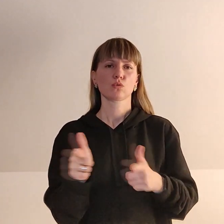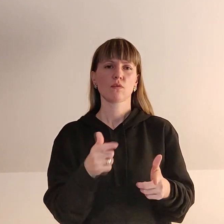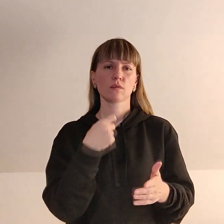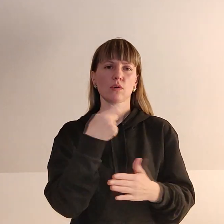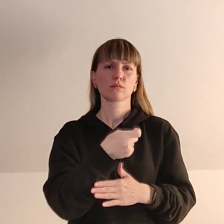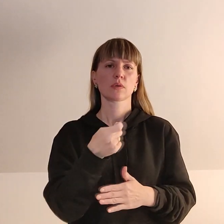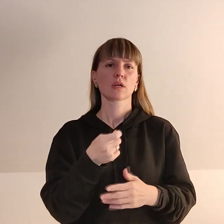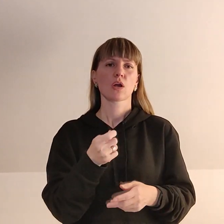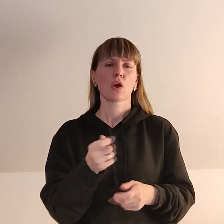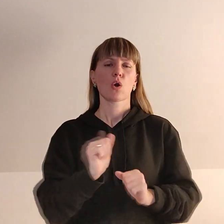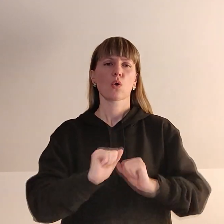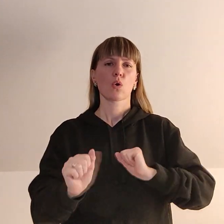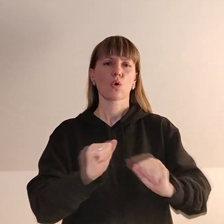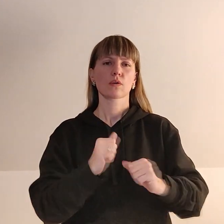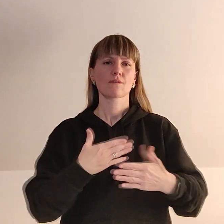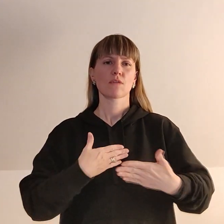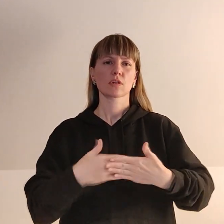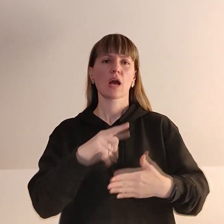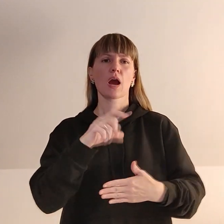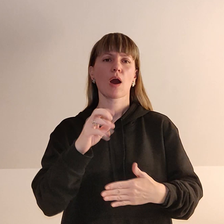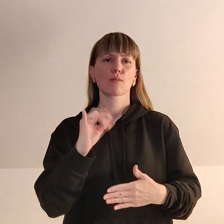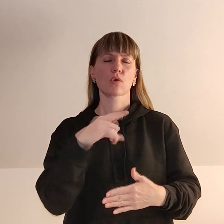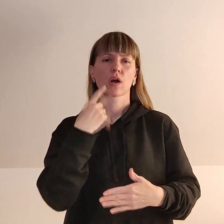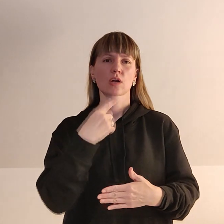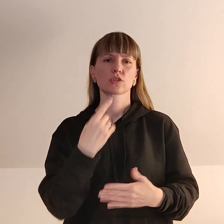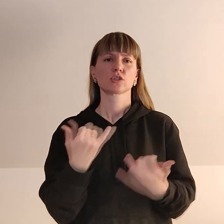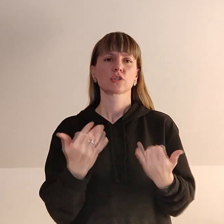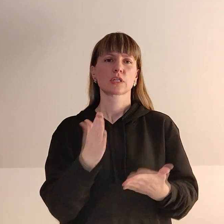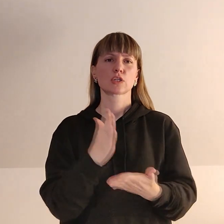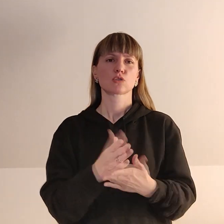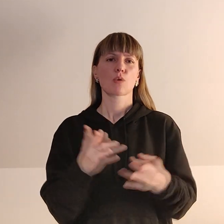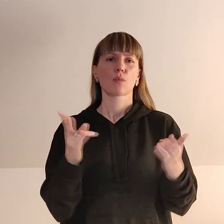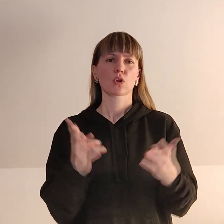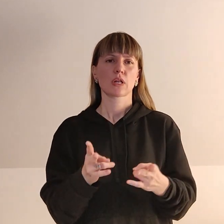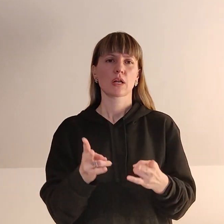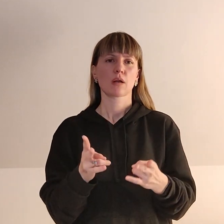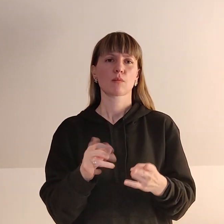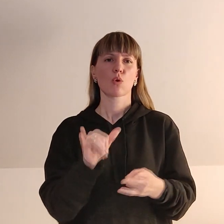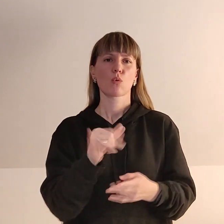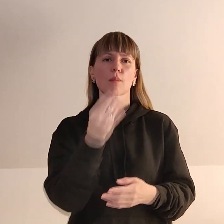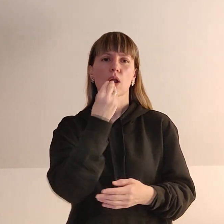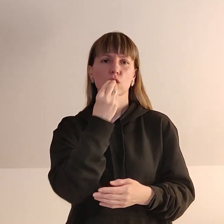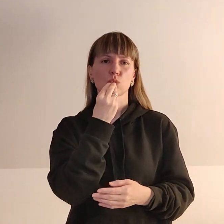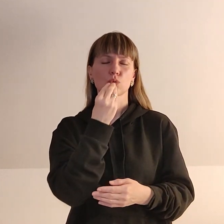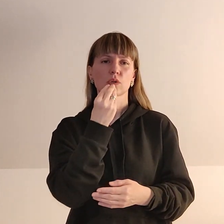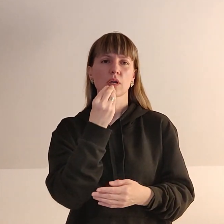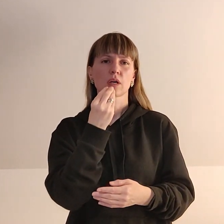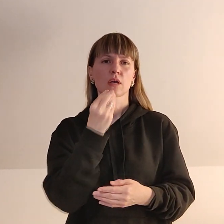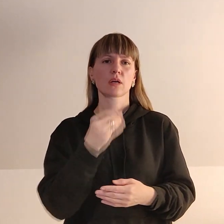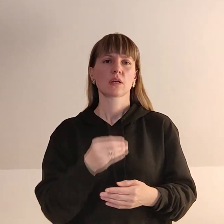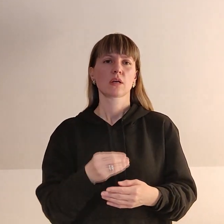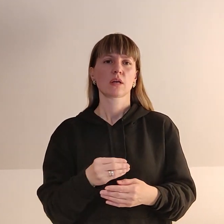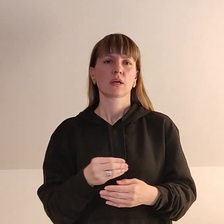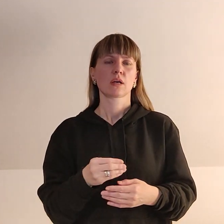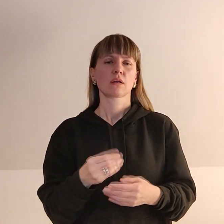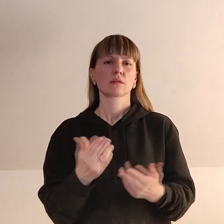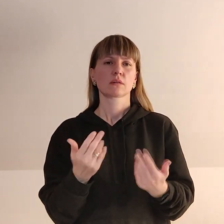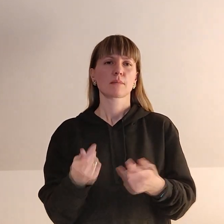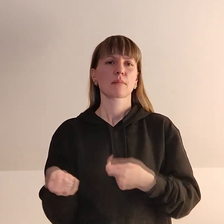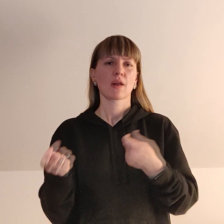Координатор волонтерського хабу каже, наразі існує потреба у продуктах харчування. Так привозять волонтери, так шукаю